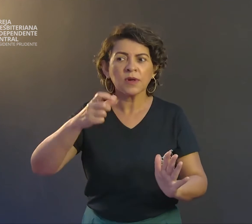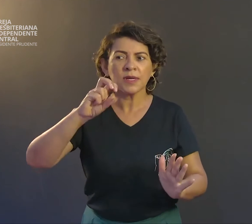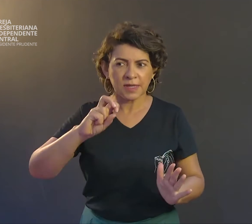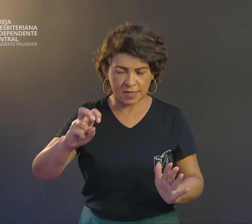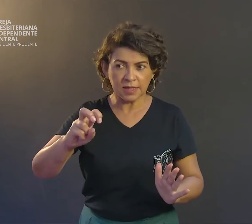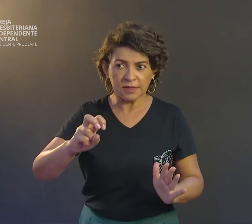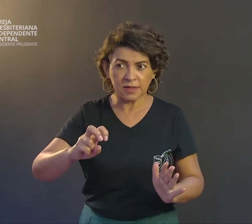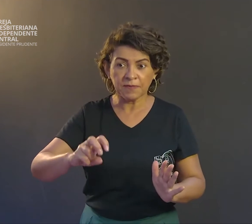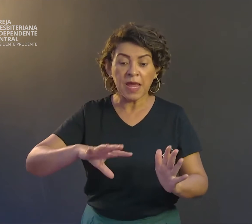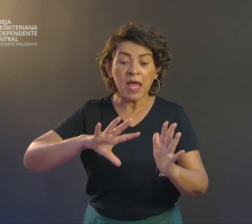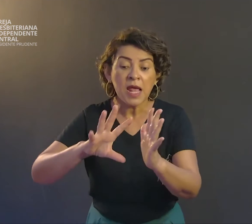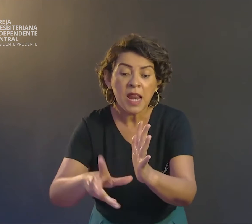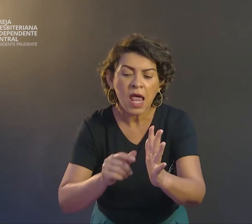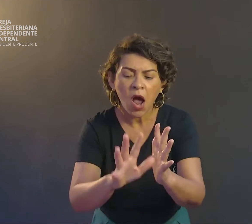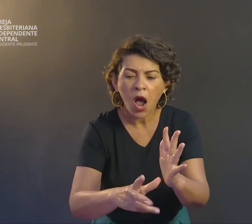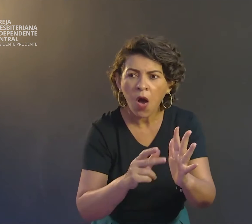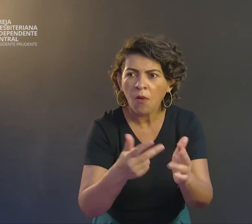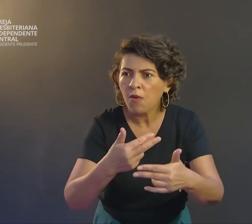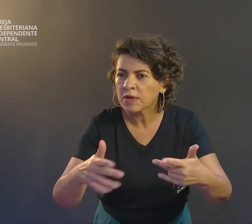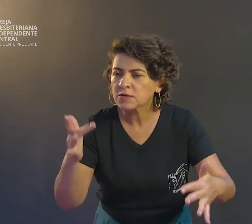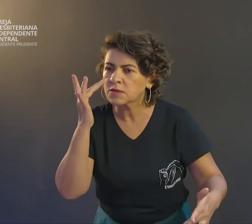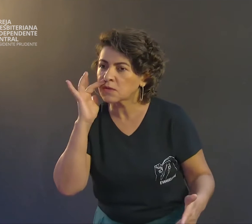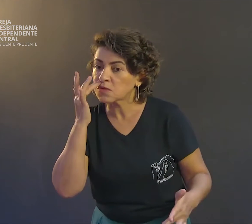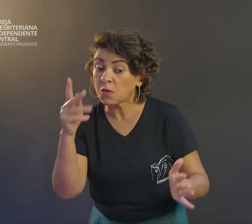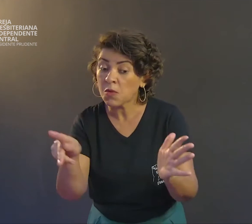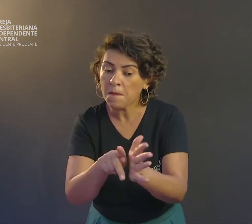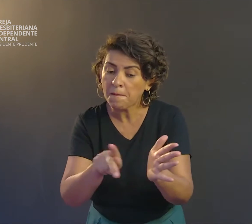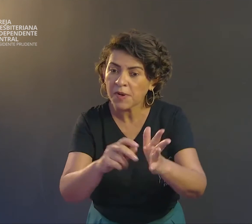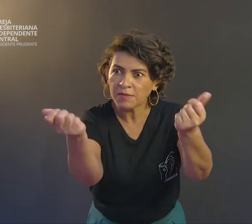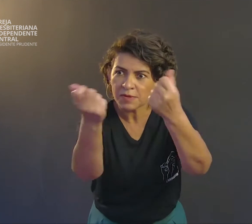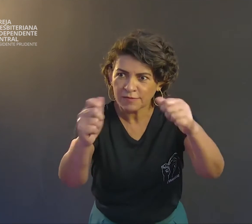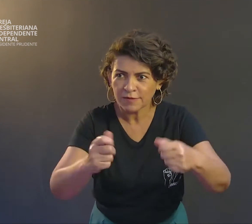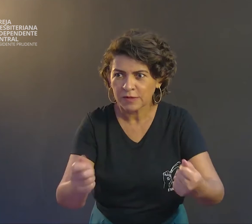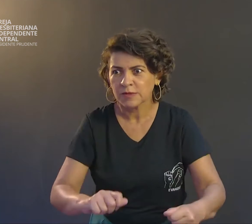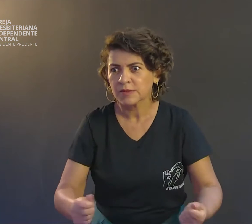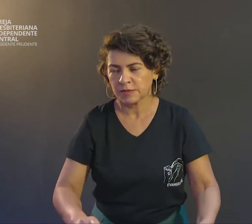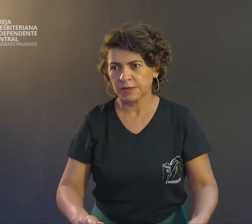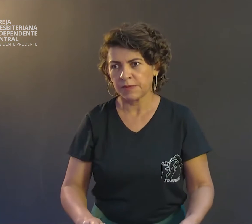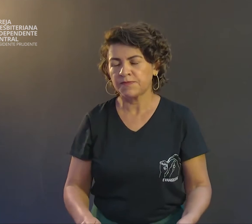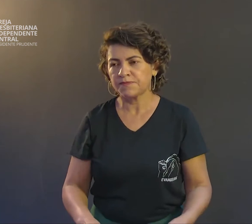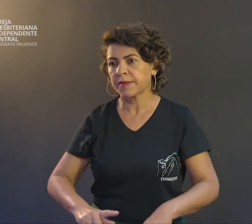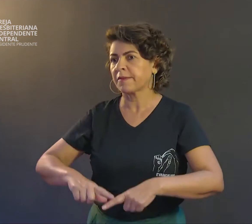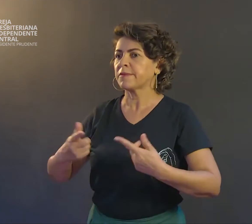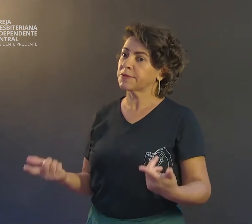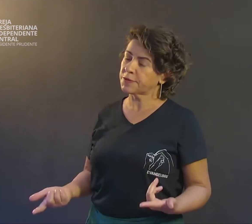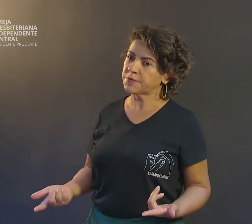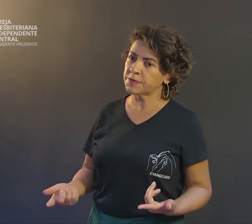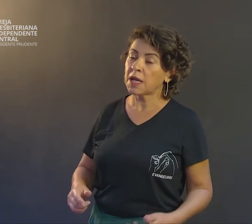retirou sua bênção sobre sua vida. O que acontece a seguir é algo terrível.